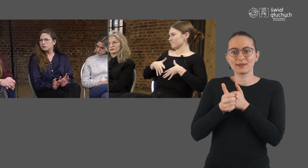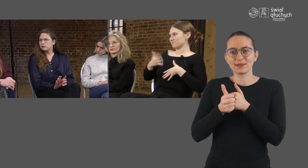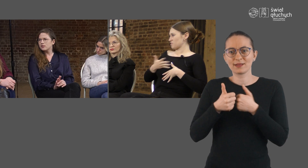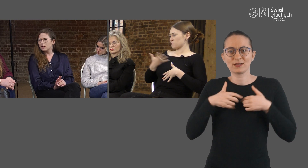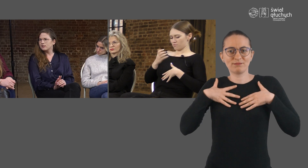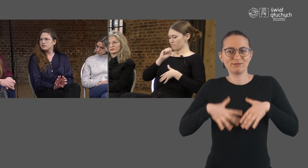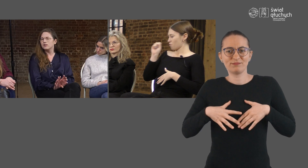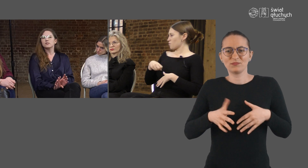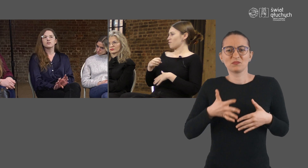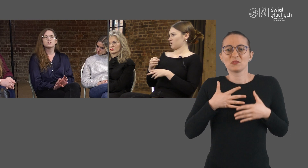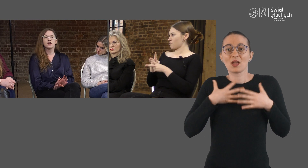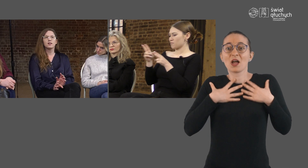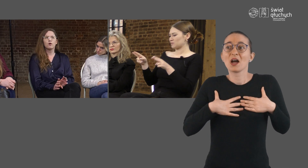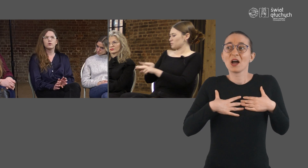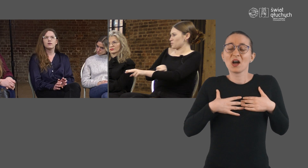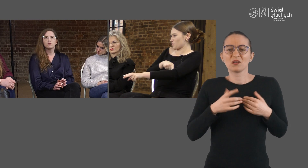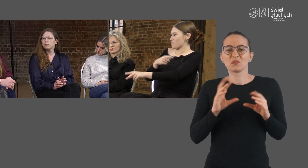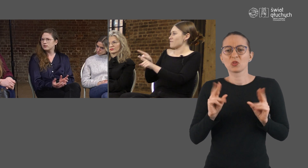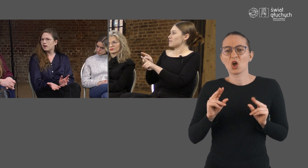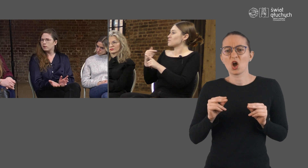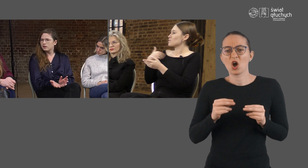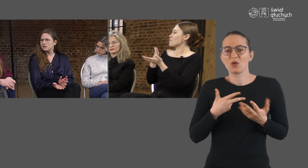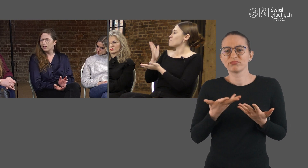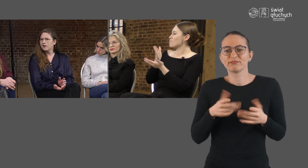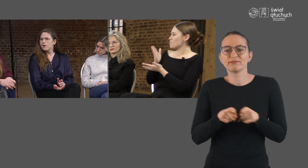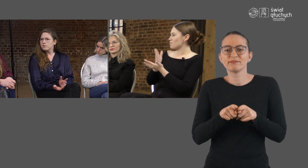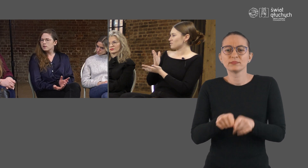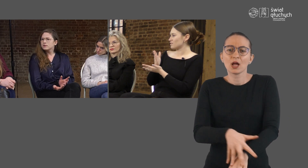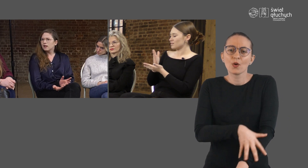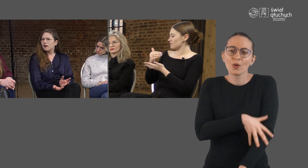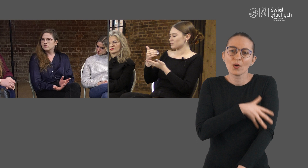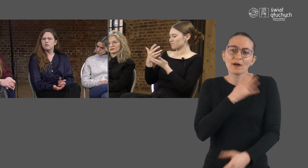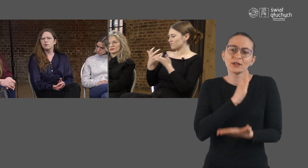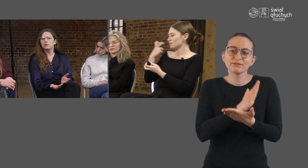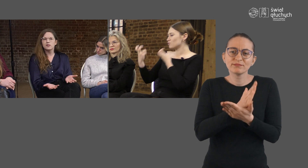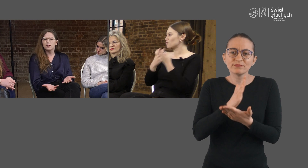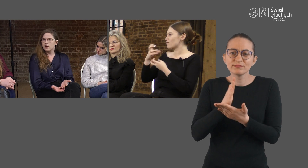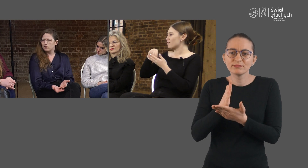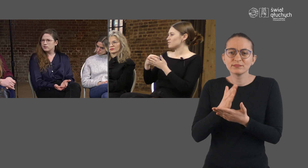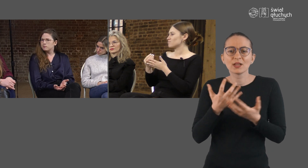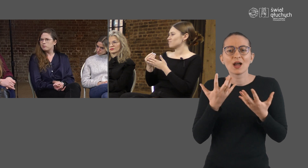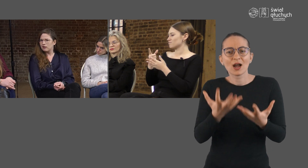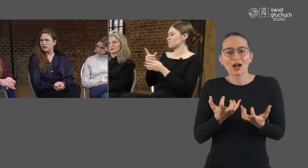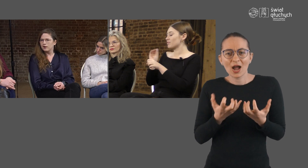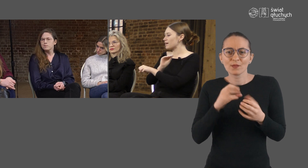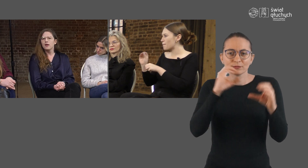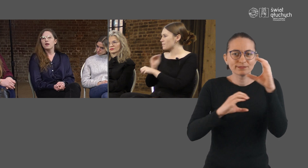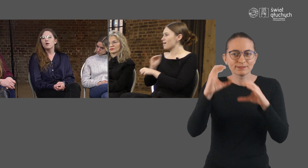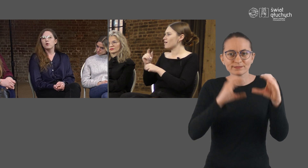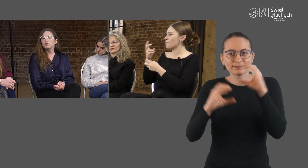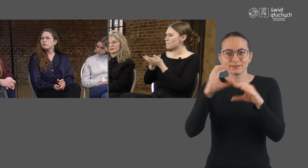przez bardzo długi czas, więc też sięgnęłam pomocy terapeutycznej, żeby znaleźć, nie wiem, odpowiedzi na brakujące mnie